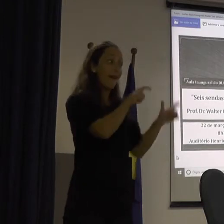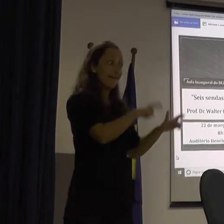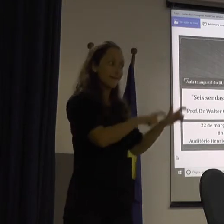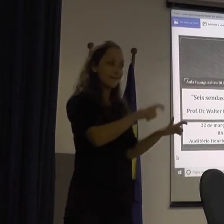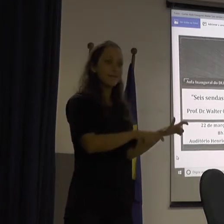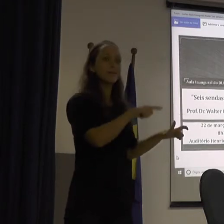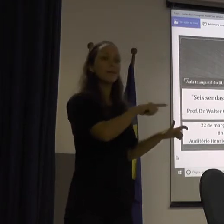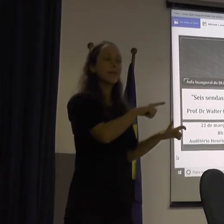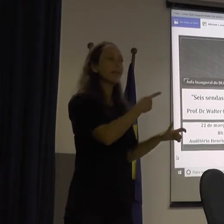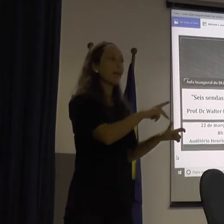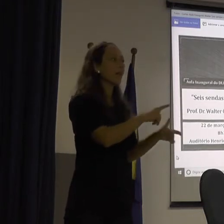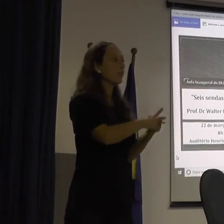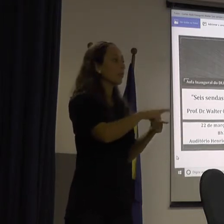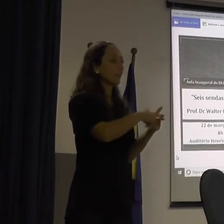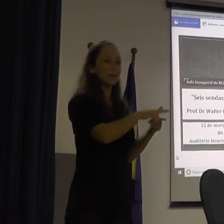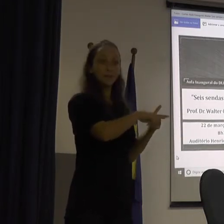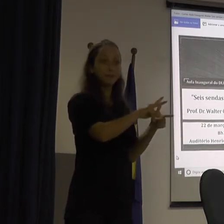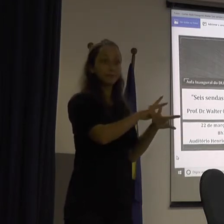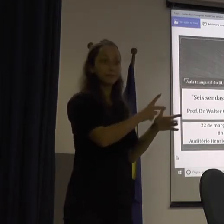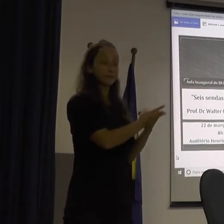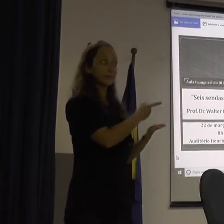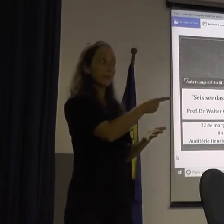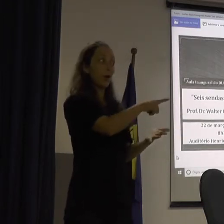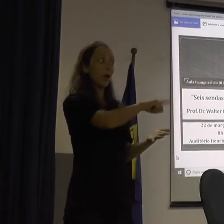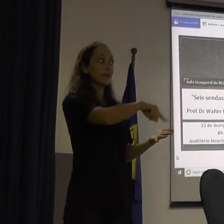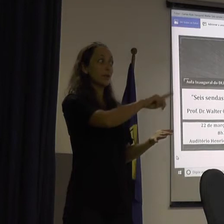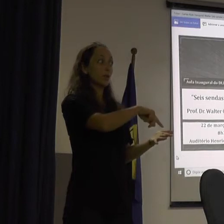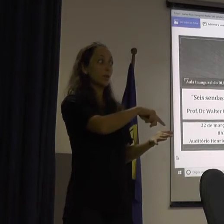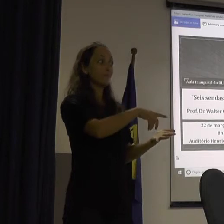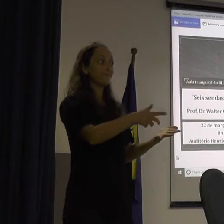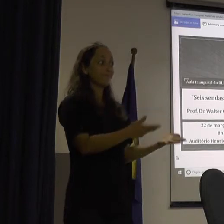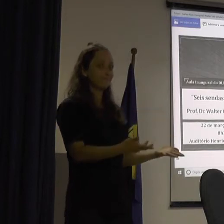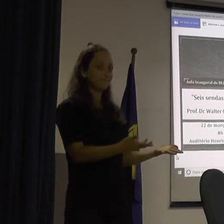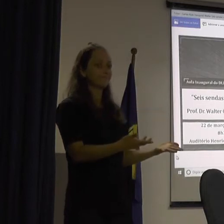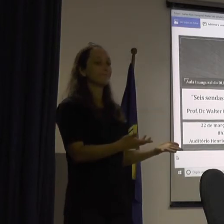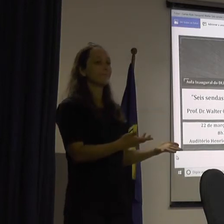teve um problema e precisou cancelar. E